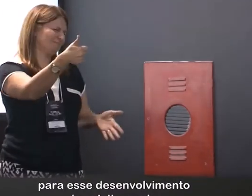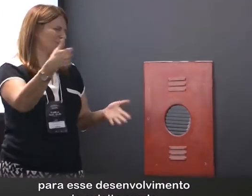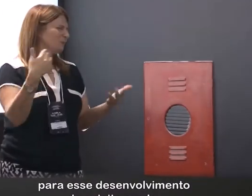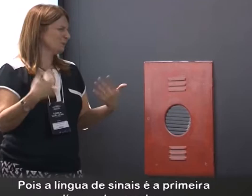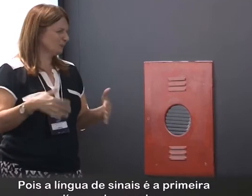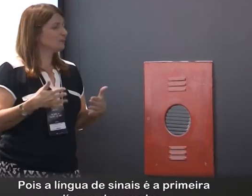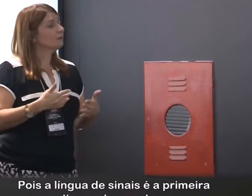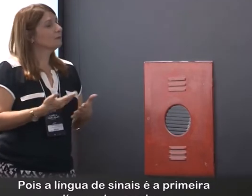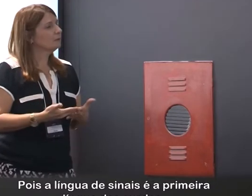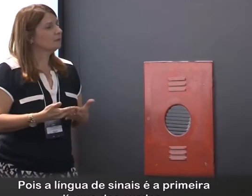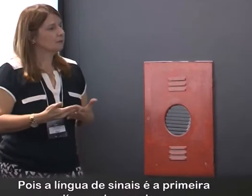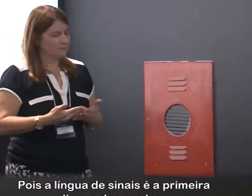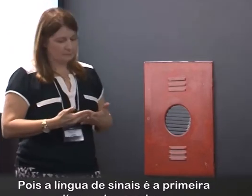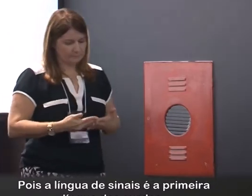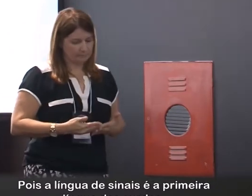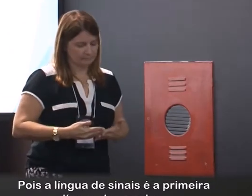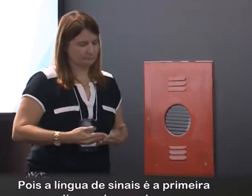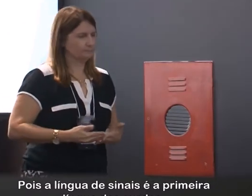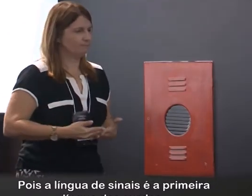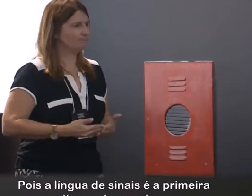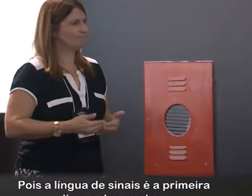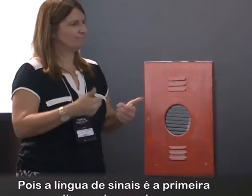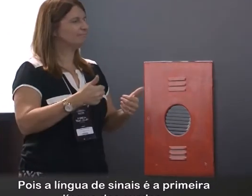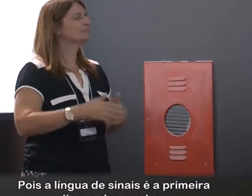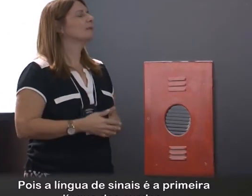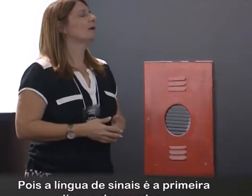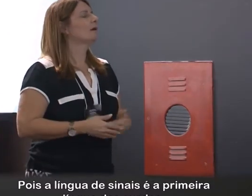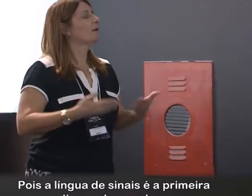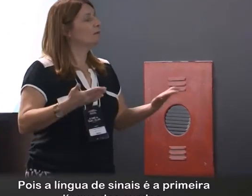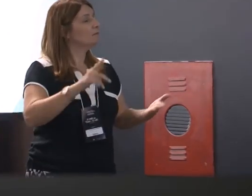surdo, que a língua de sinais é a primeira língua dos surdos.